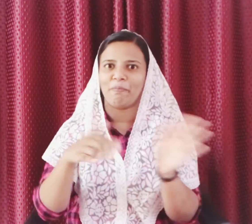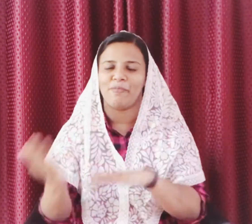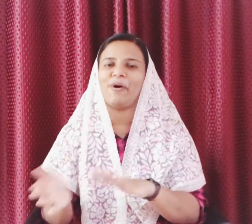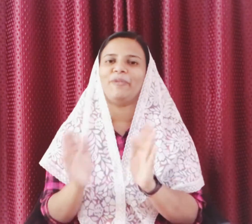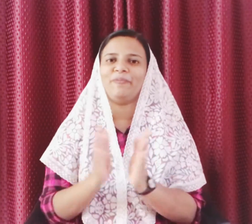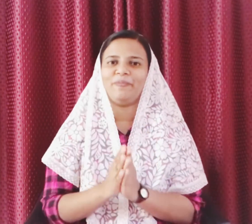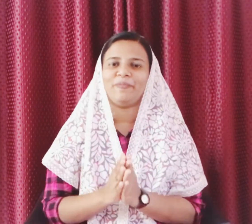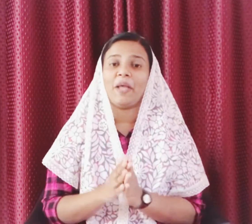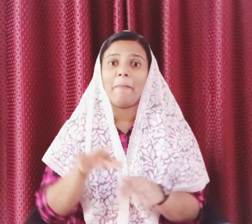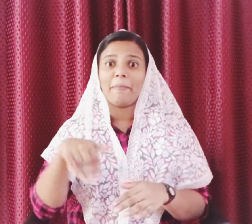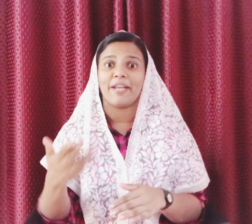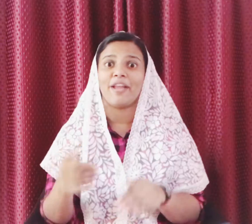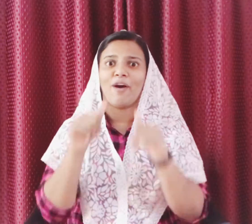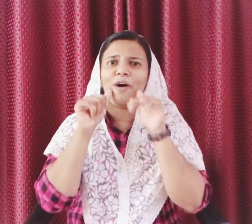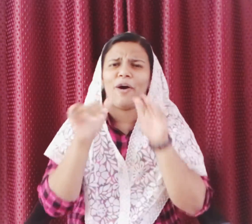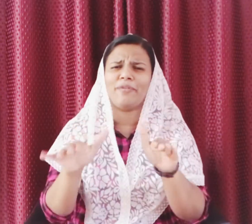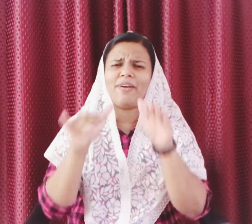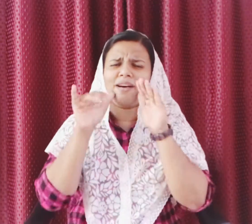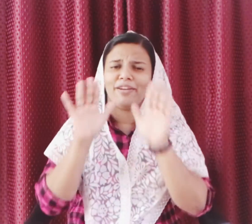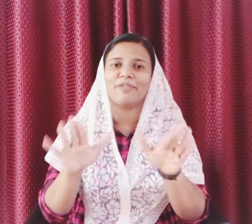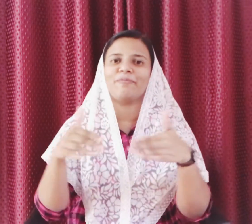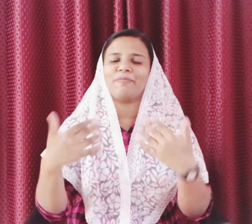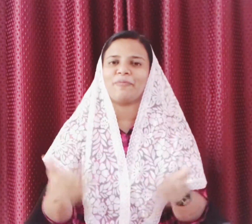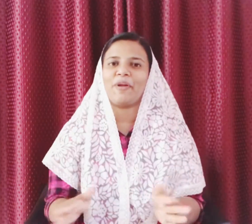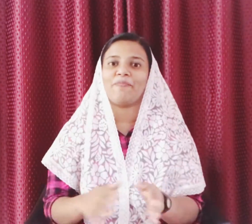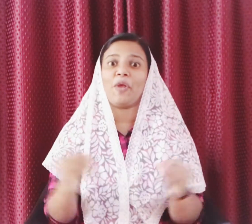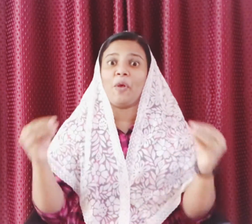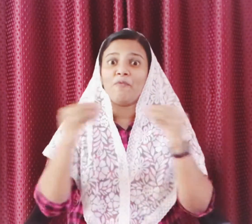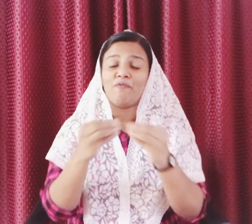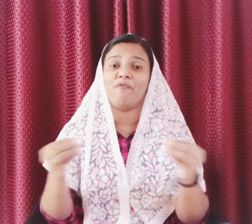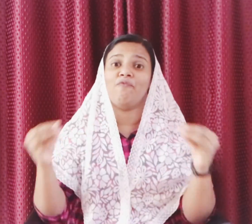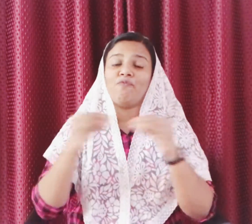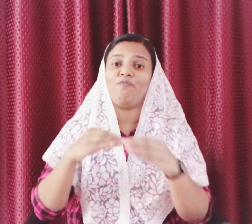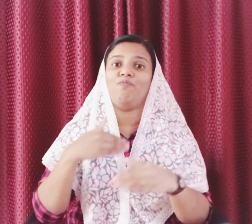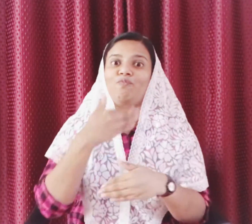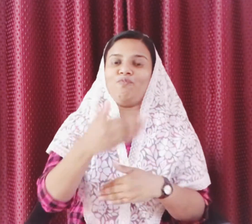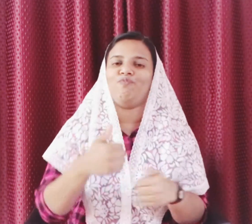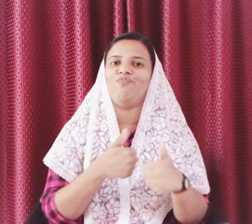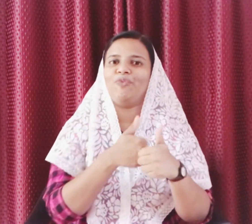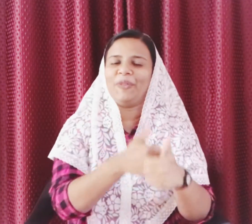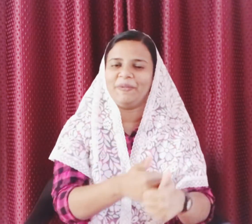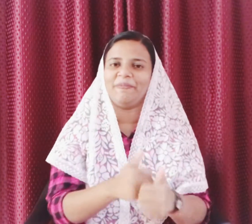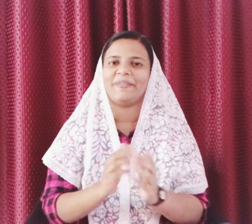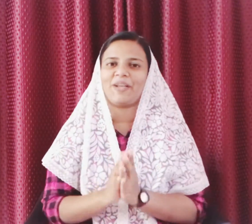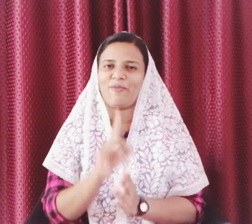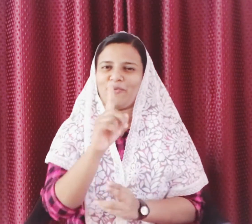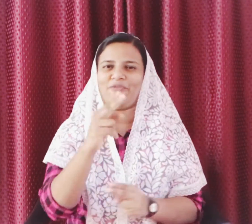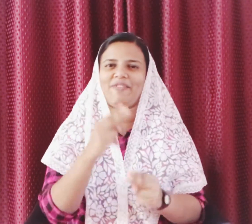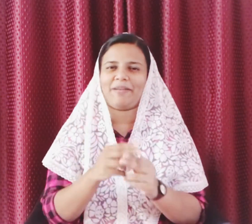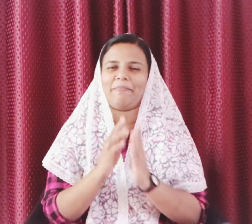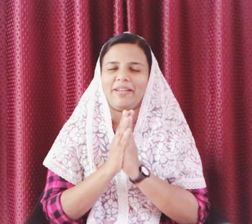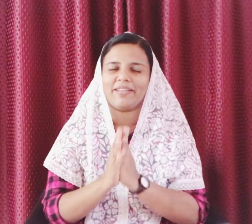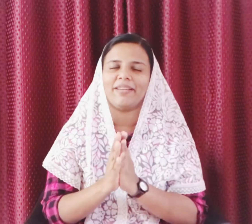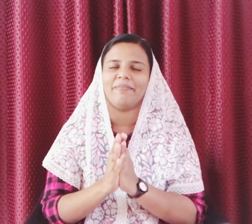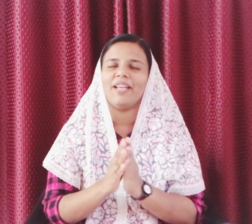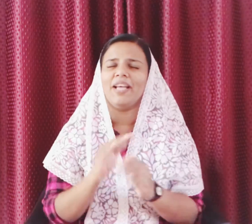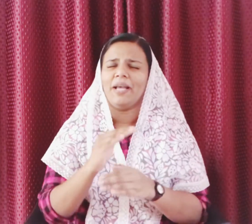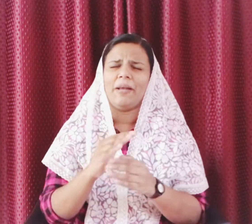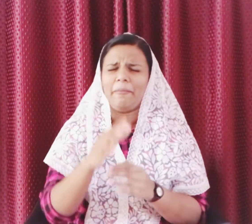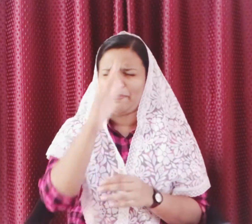മാറ്റും. അതുമാത്രമല്ല അനുഗ്രഹത്താൽ നമ്മളെ അനുഗ്രഹിക്കുകയും വർദ്ധനവിനാൽ നമ്മളെ വർദ്ധിപ്പിക്കുകയും ചെയ്യും. ഞാൻ നിങ്ങൾക്ക് വേണ്ടി ഒരു വാക്ക് പ്രാർത്ഥിക്കാൻ പോവുക. പിതാവ്